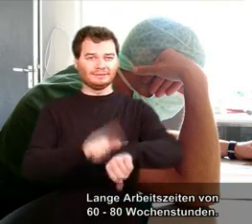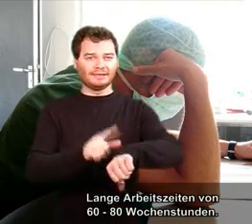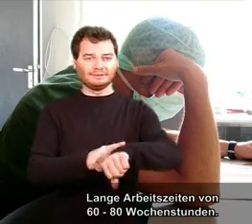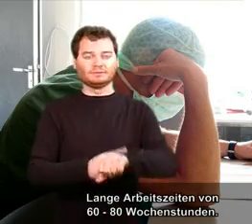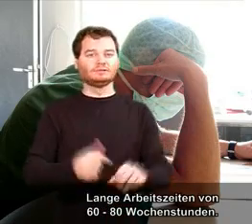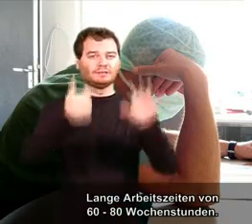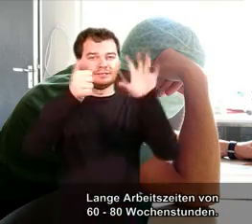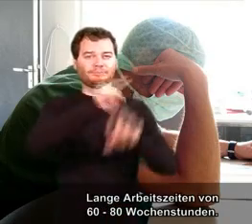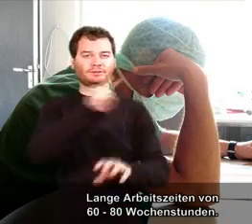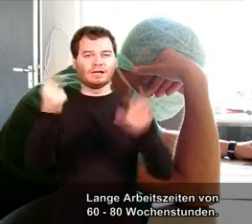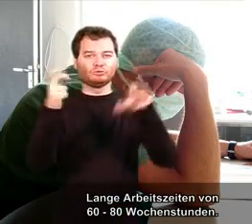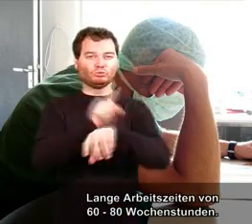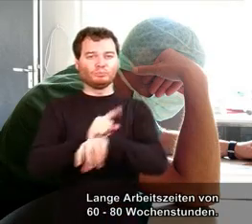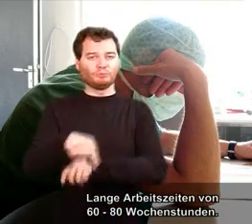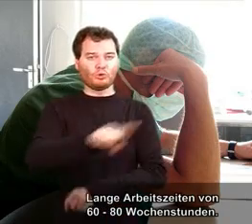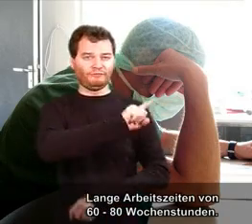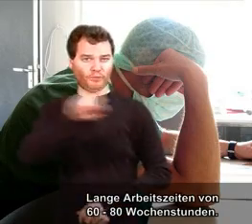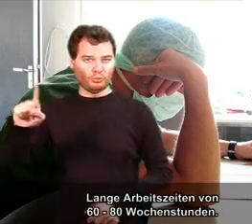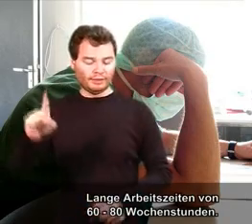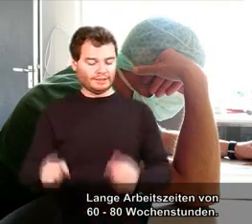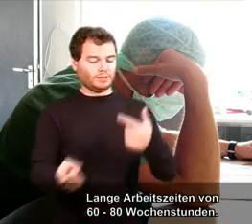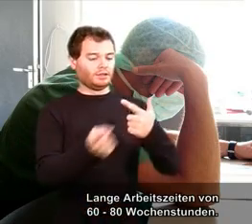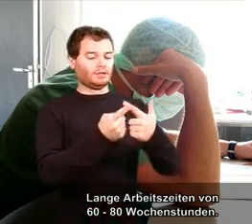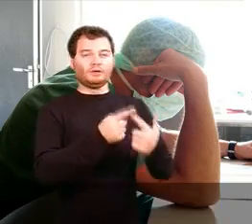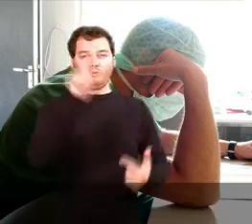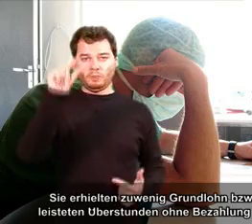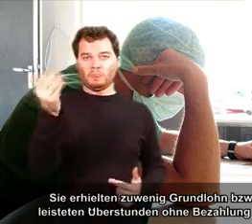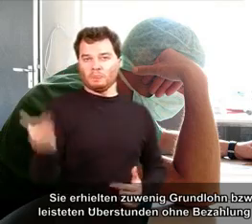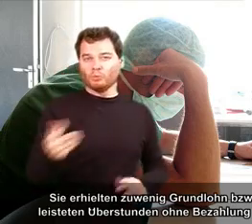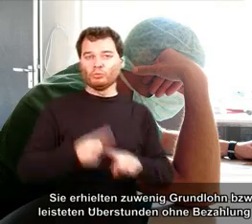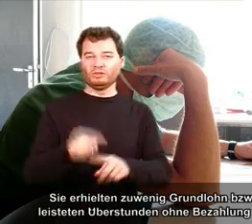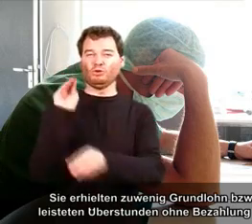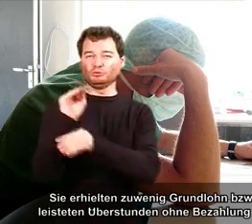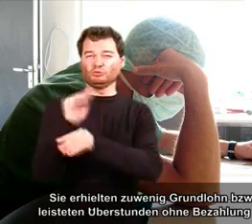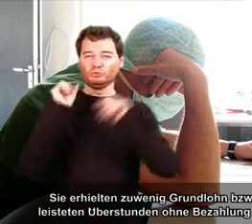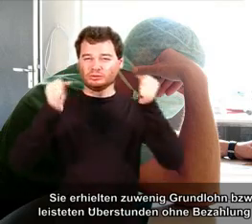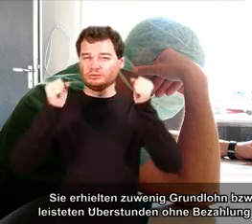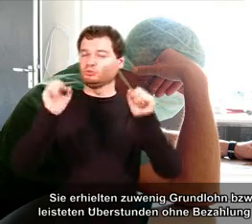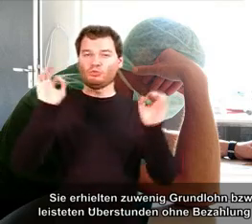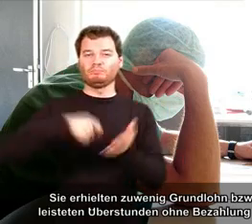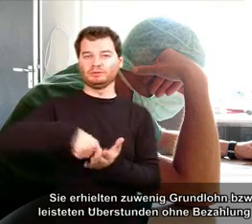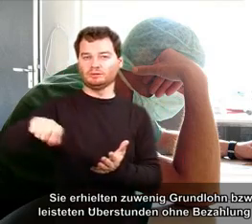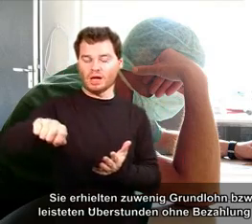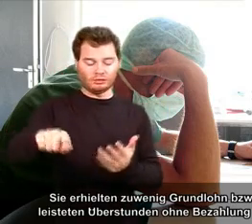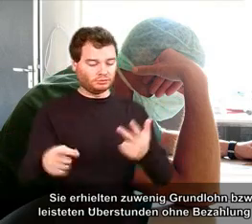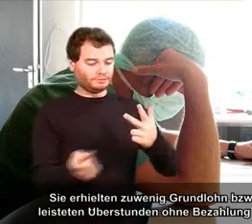Lange Arbeitszeiten von 60 bis 80 Wochenstunden. Sie erhielten zu wenig Grundlohn bzw. leisteten